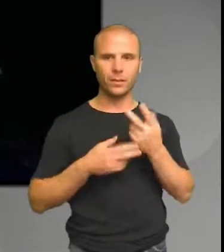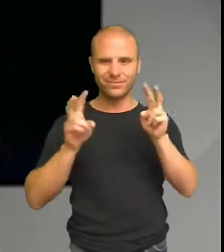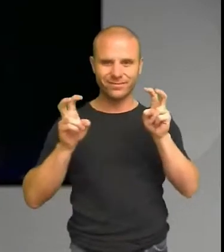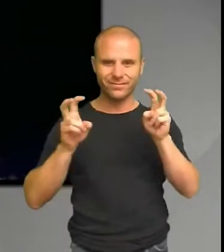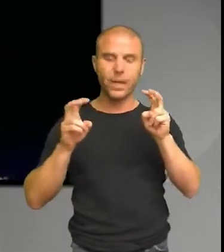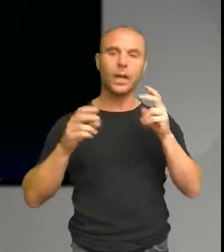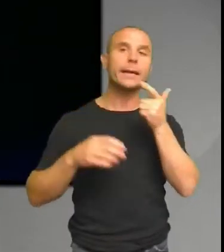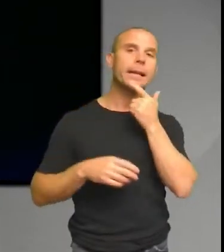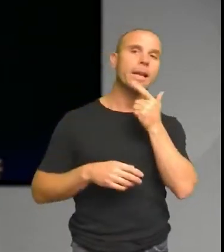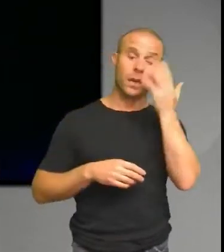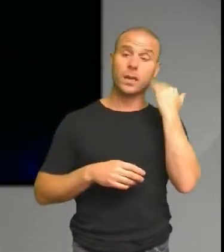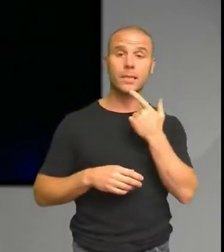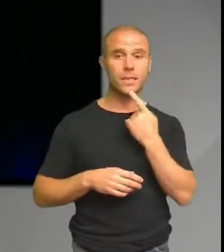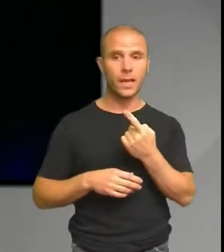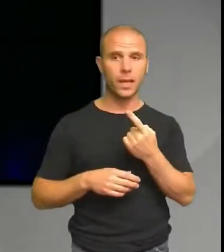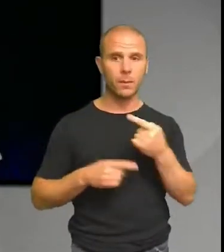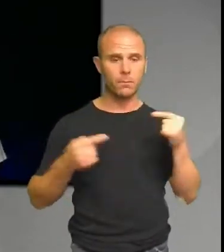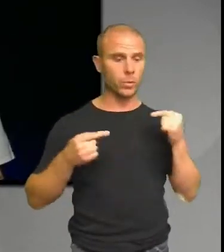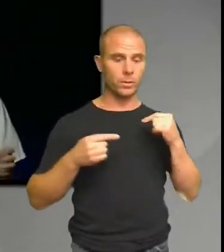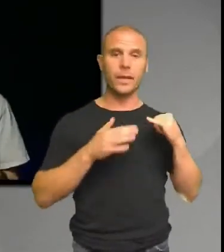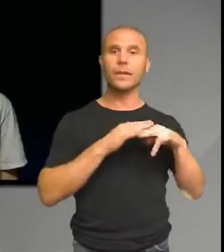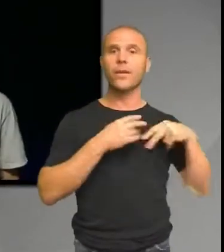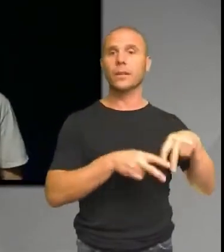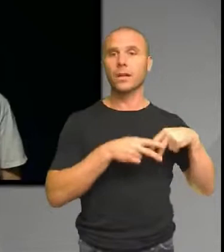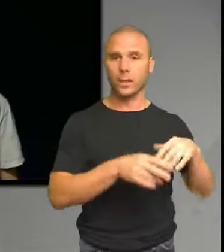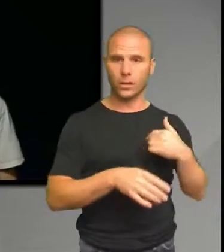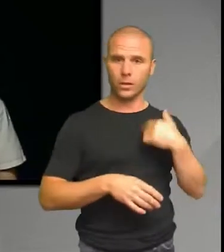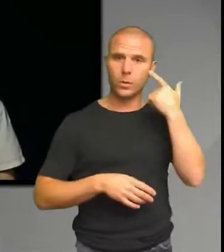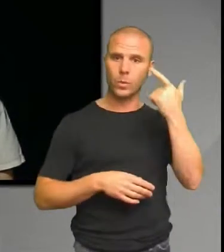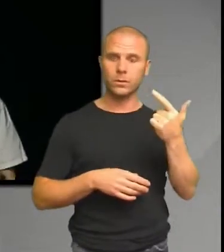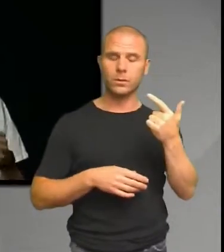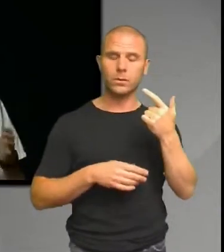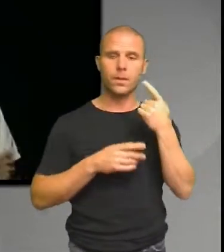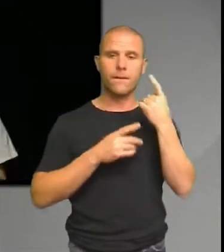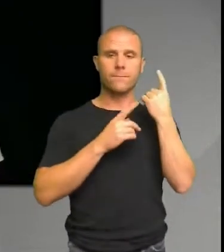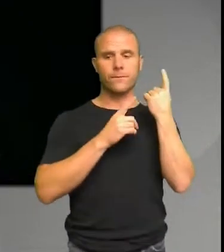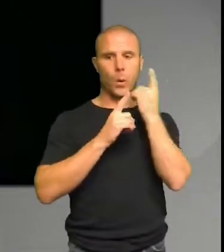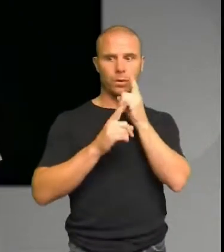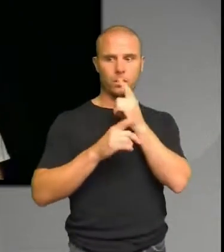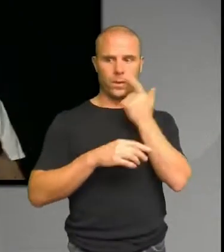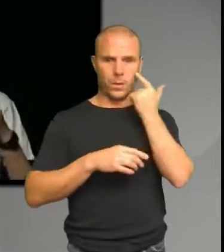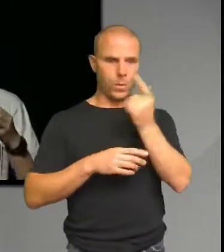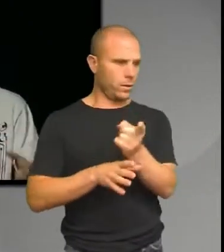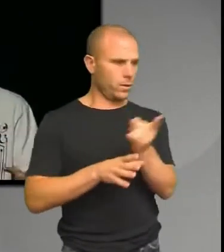som man kan få kalla det för, mot invandrare då, tror jag också ligger i att folk tror att de ska komma hit till